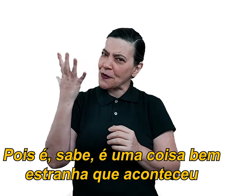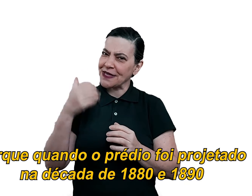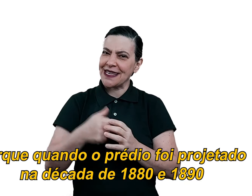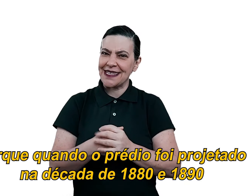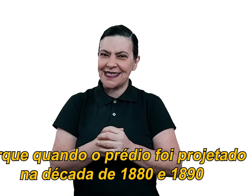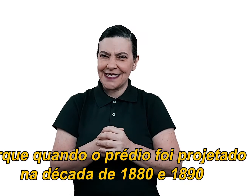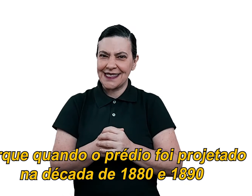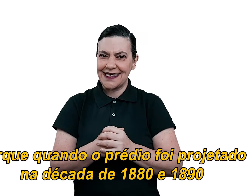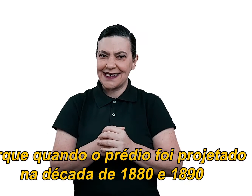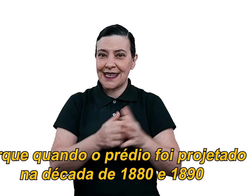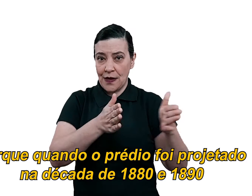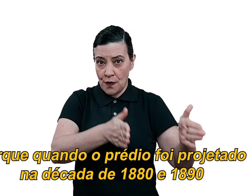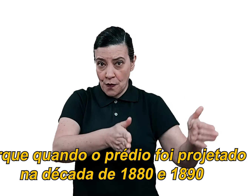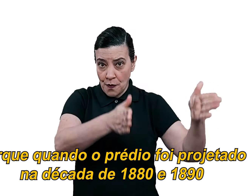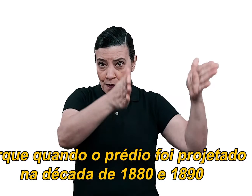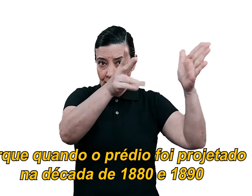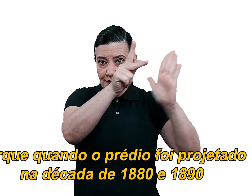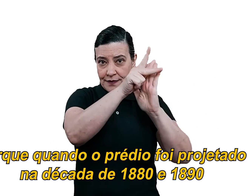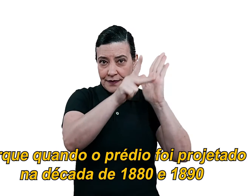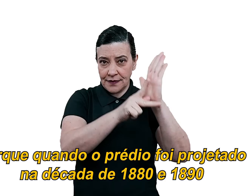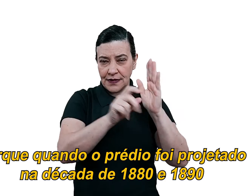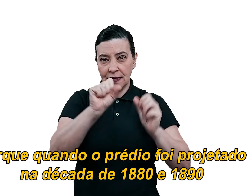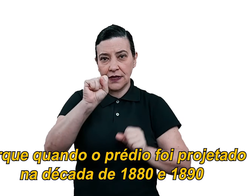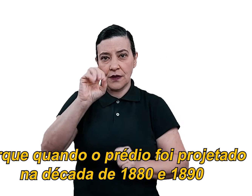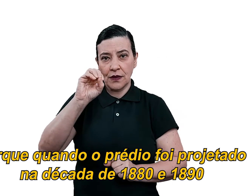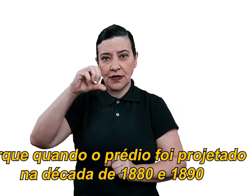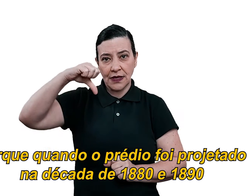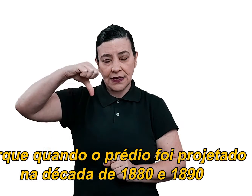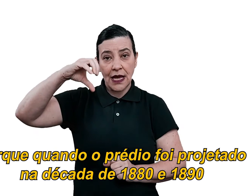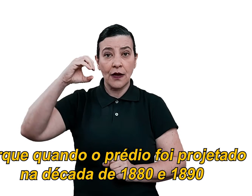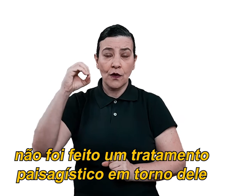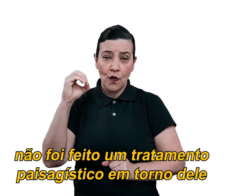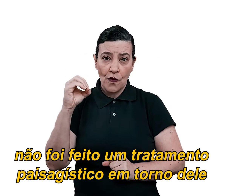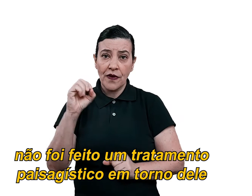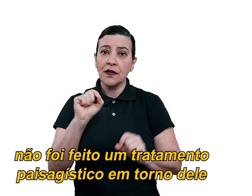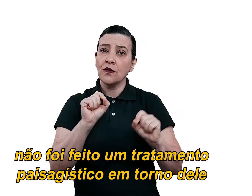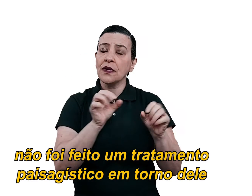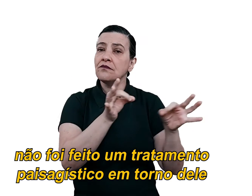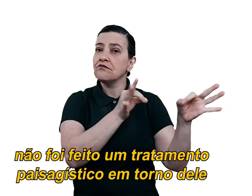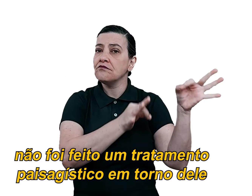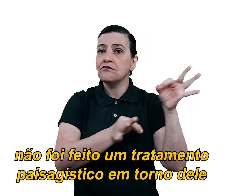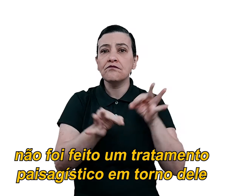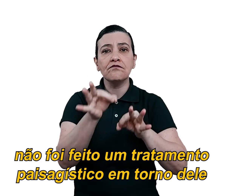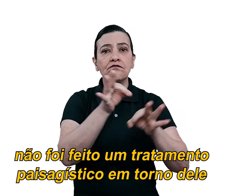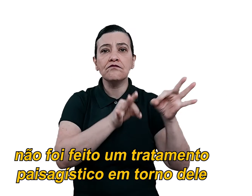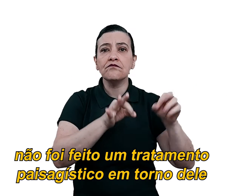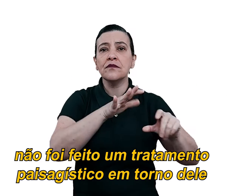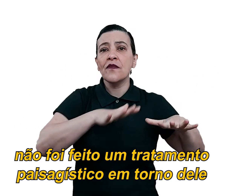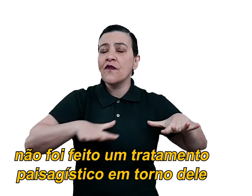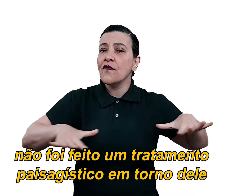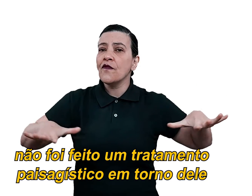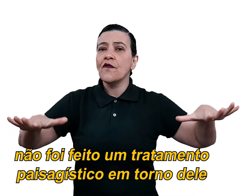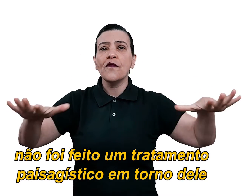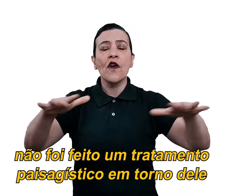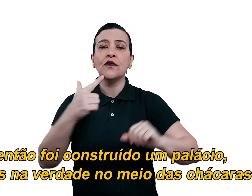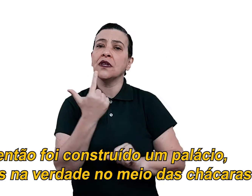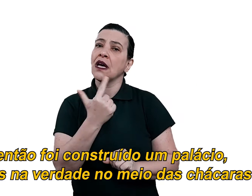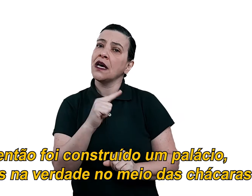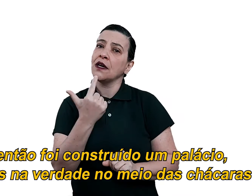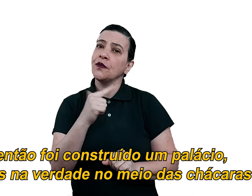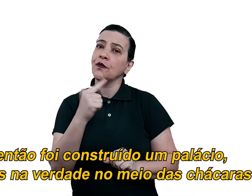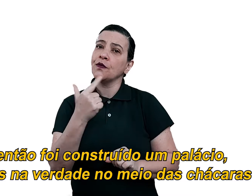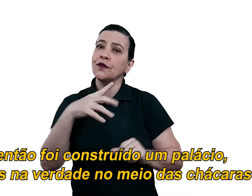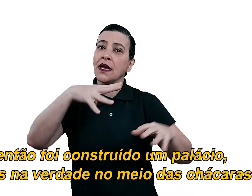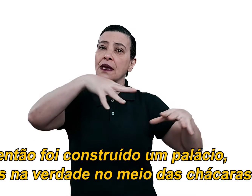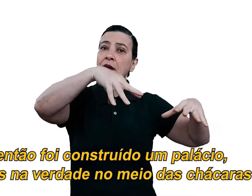aconteceu, porque quando o prédio foi projetado na década de 80 e 90, não foi feito um tratamento paisagístico em torno dele. Então foi